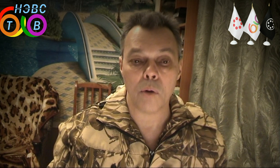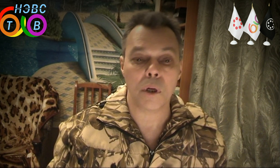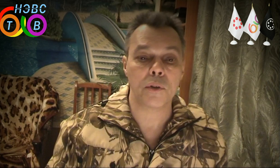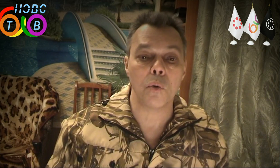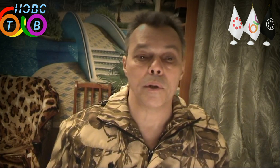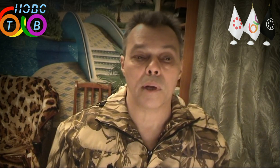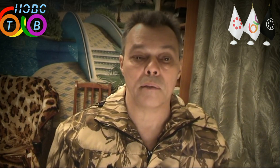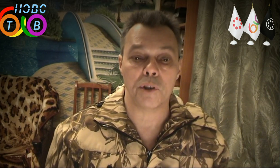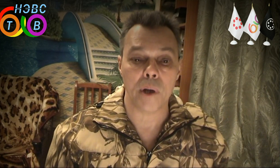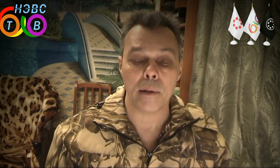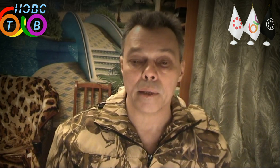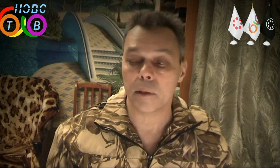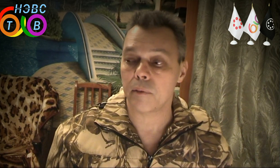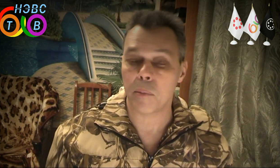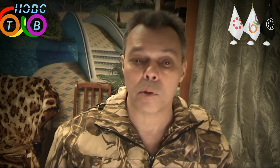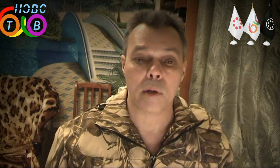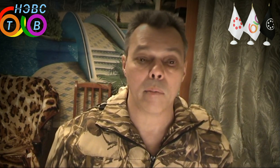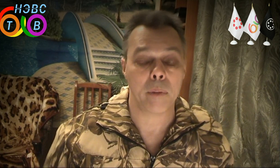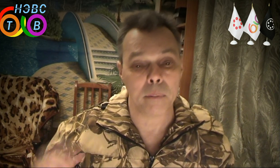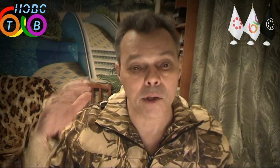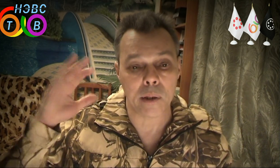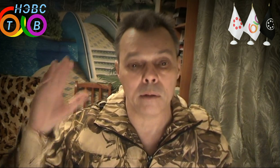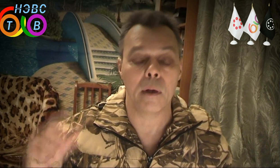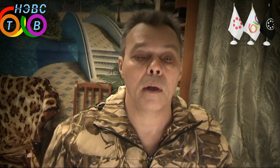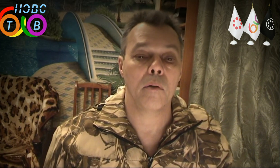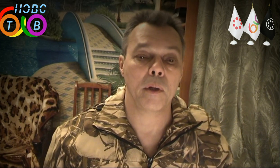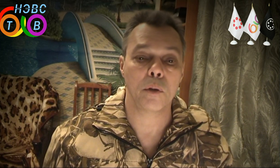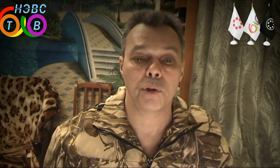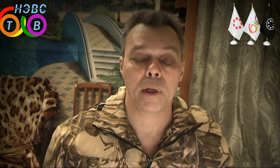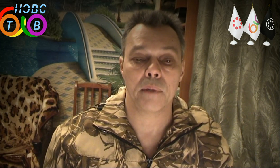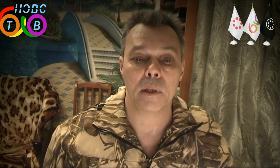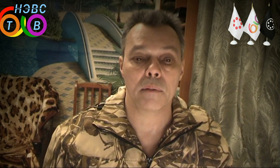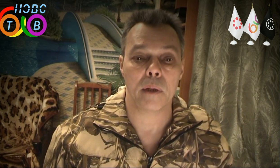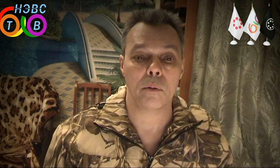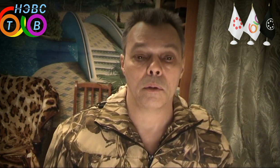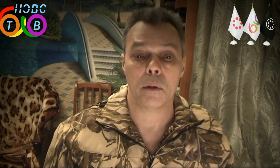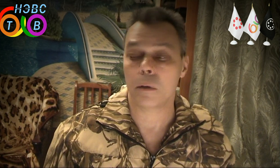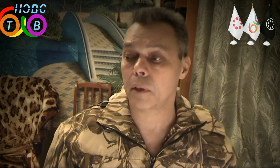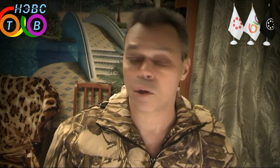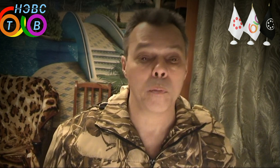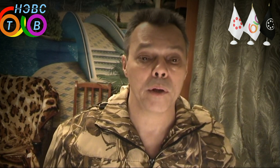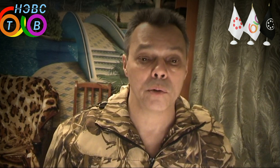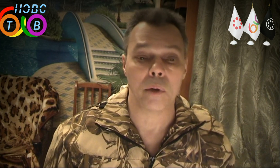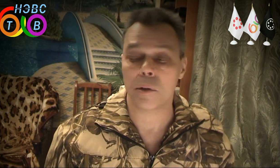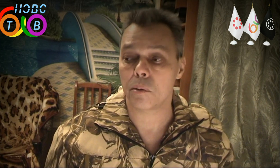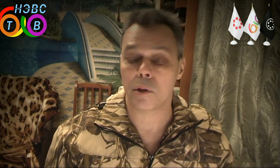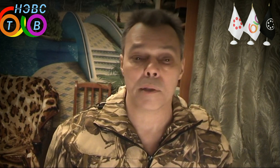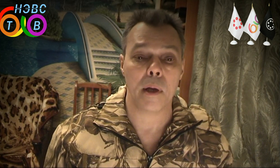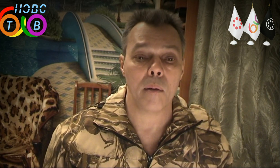уже вскользь отвечал на этот вопрос, как бы пробежкой в предыдущих ответах своих. Ну, хорошо, поясню рацию сейчас